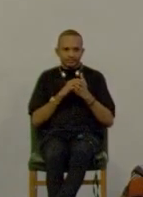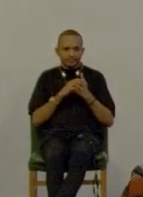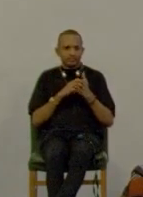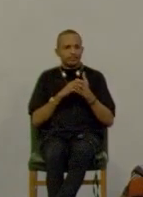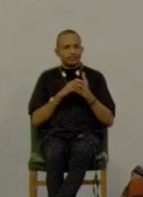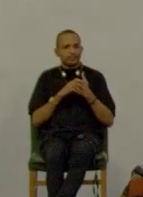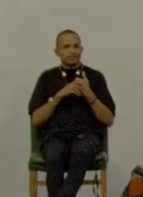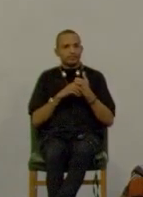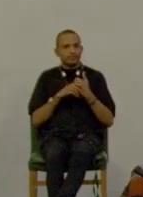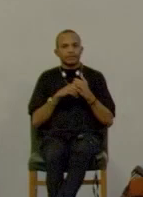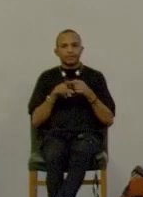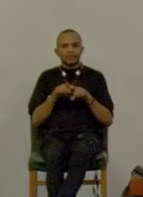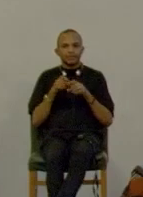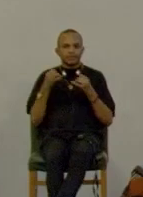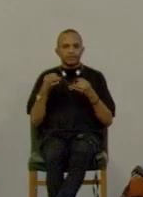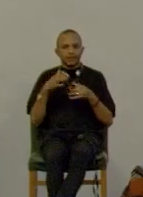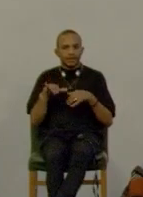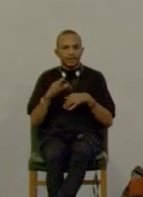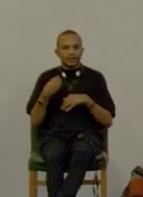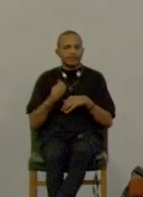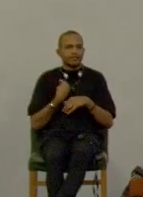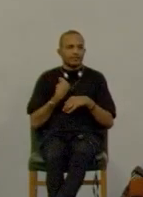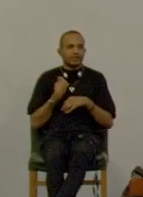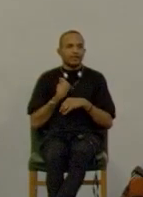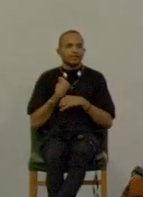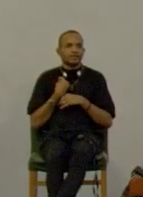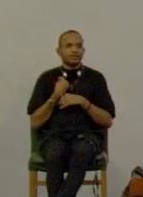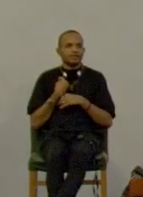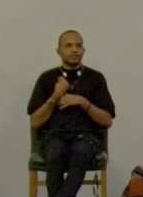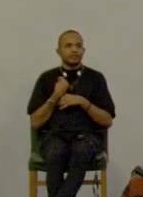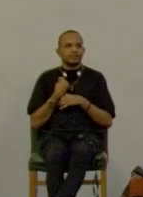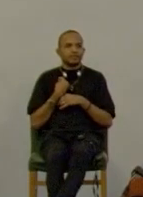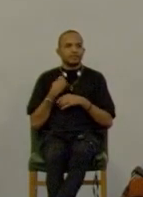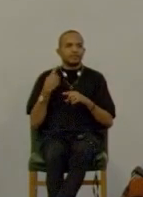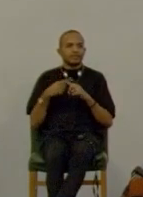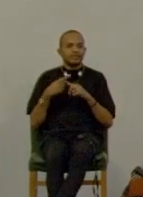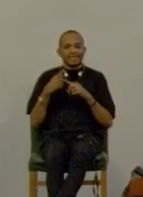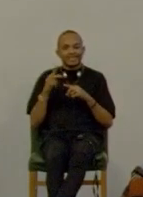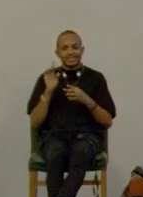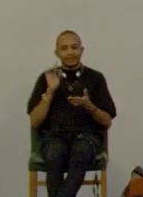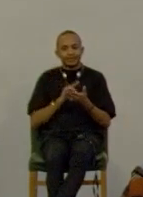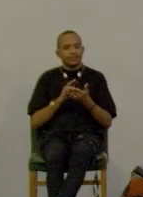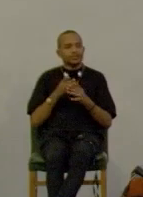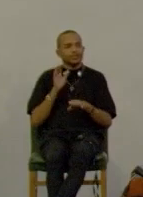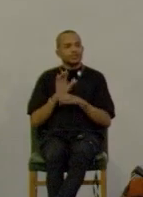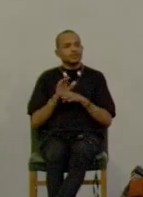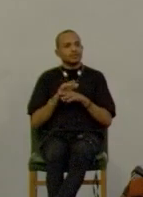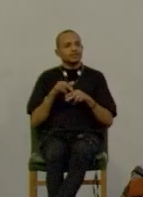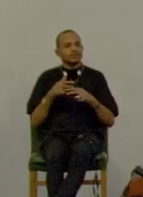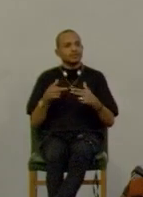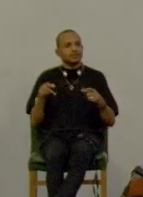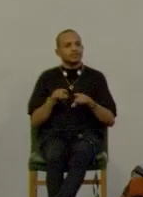grandes justificativas, né, para estarem ali, além do direito que elas têm de estarem ali, é porque elas realmente enriquecem essa